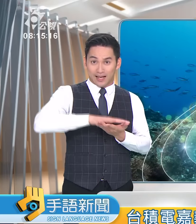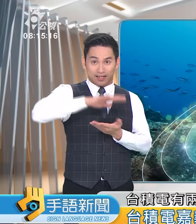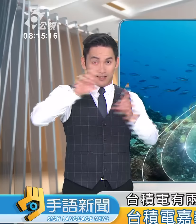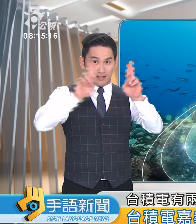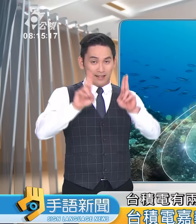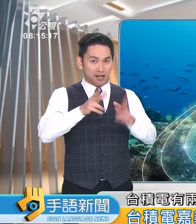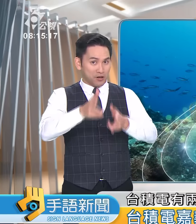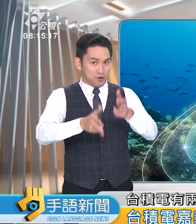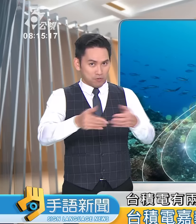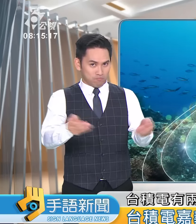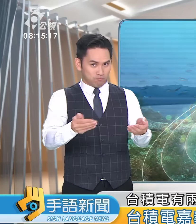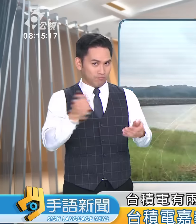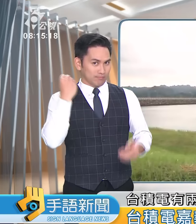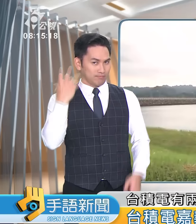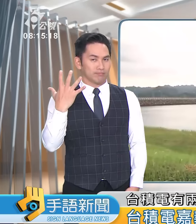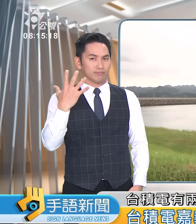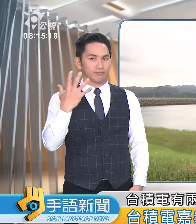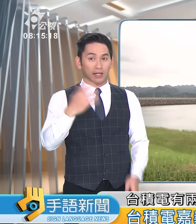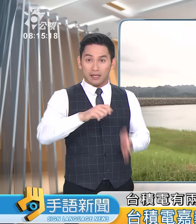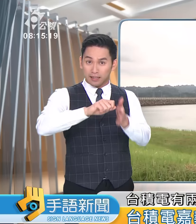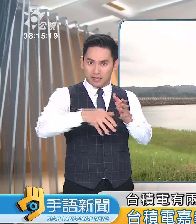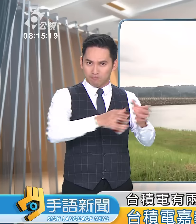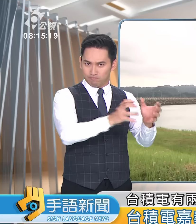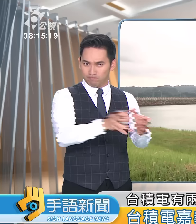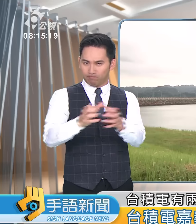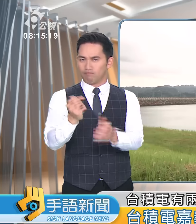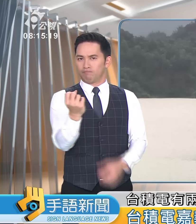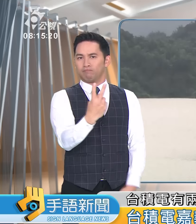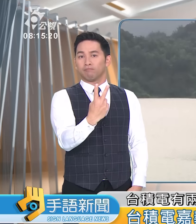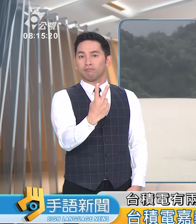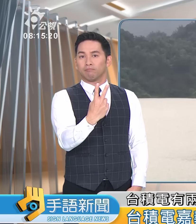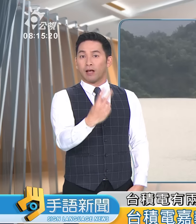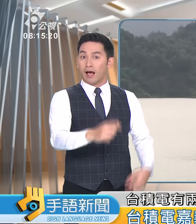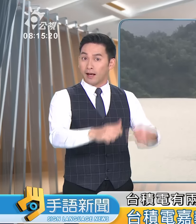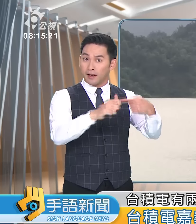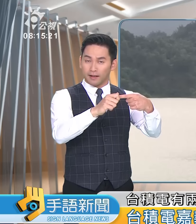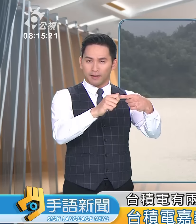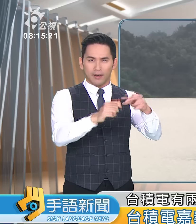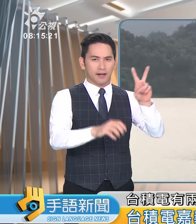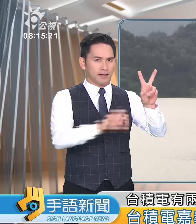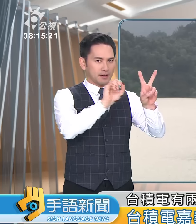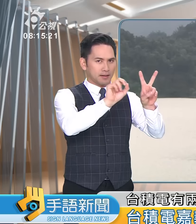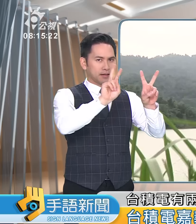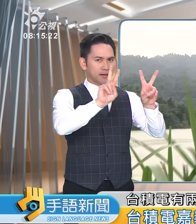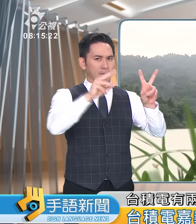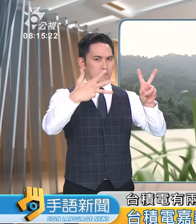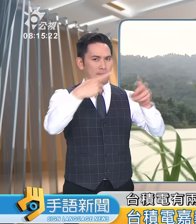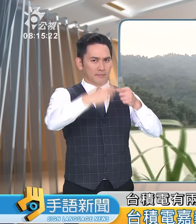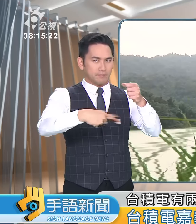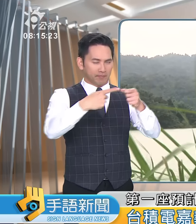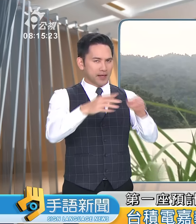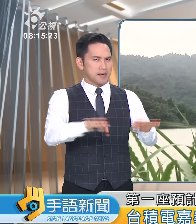台积电有两座先进封装厂，都落脚在嘉义县。第一座预计